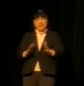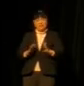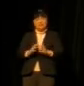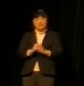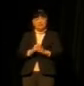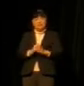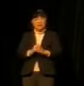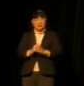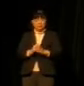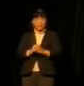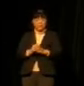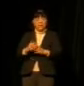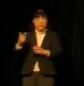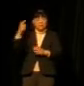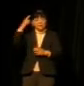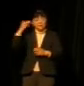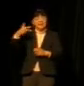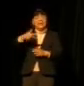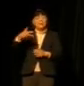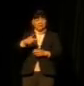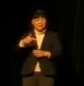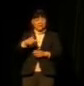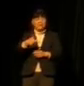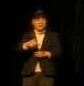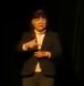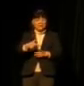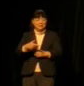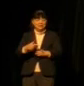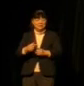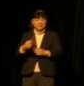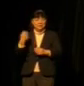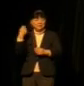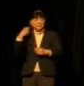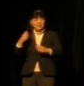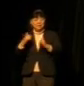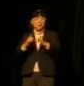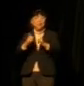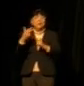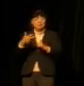ソリンなんですけども、市がね、南相馬市がタンクローリー車をチャーターして、